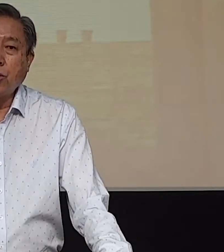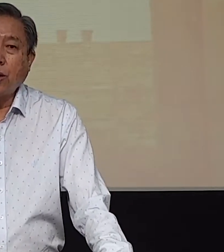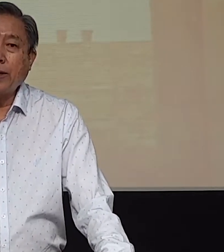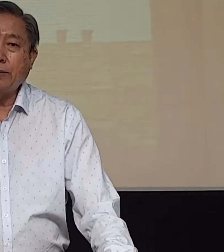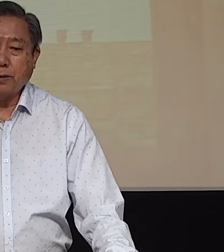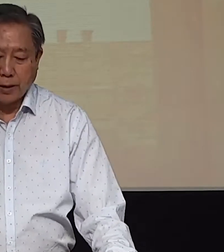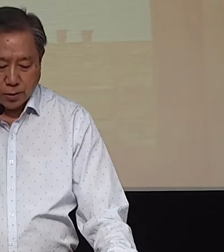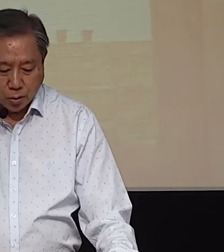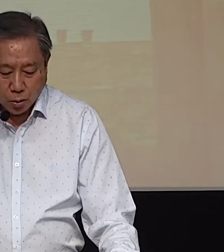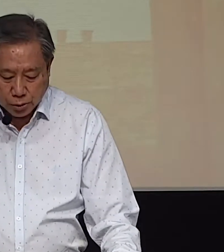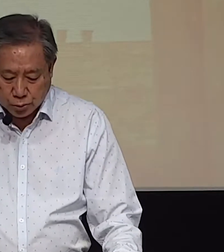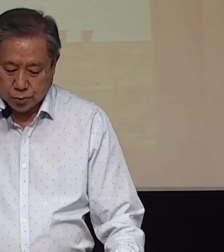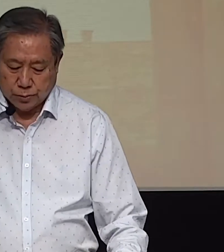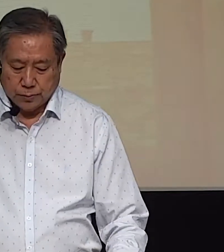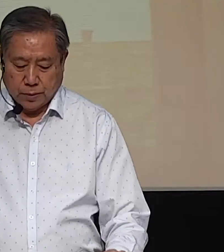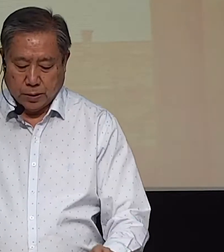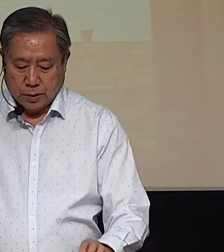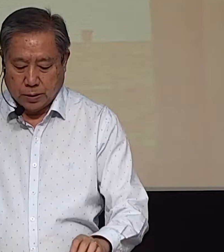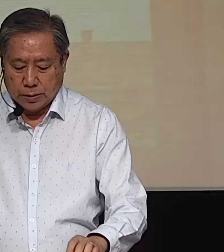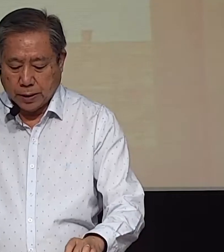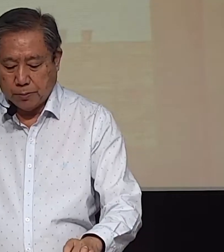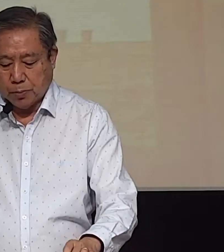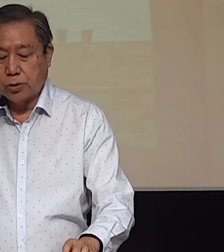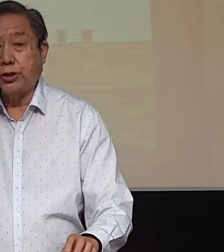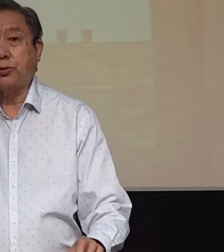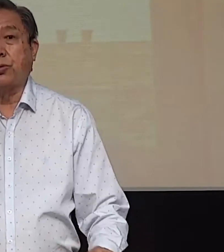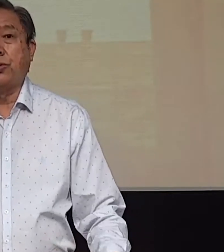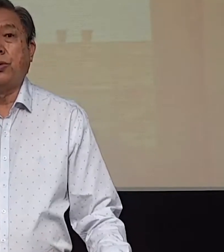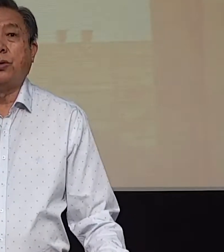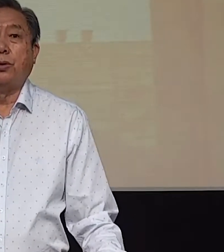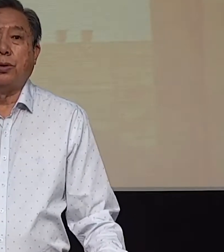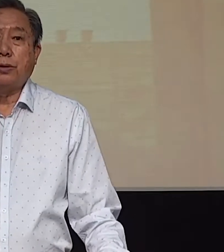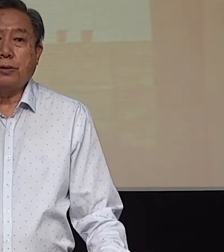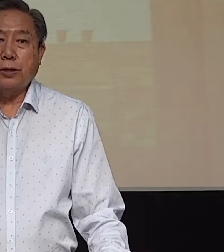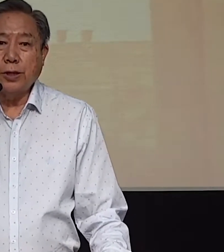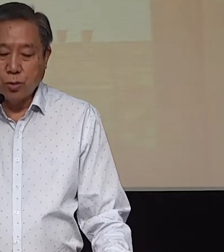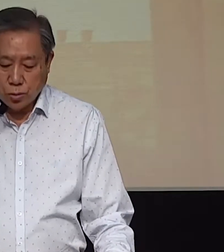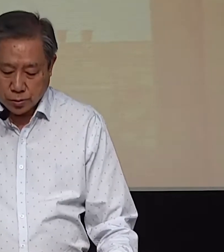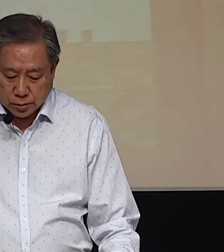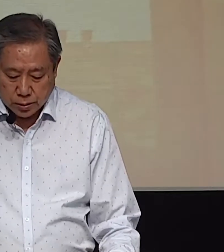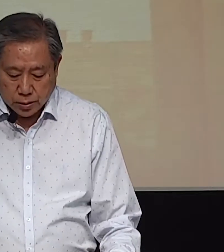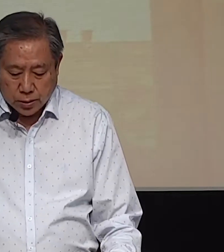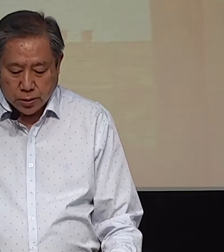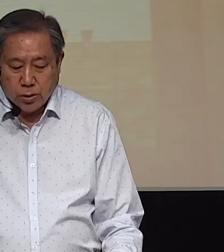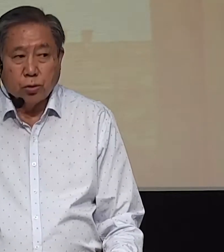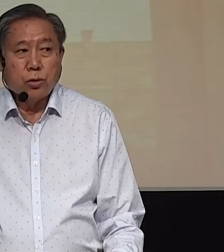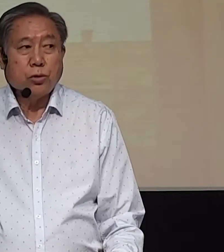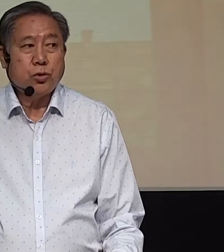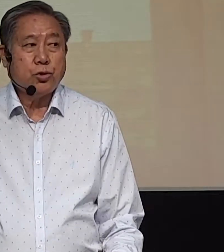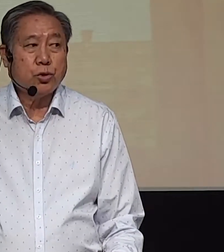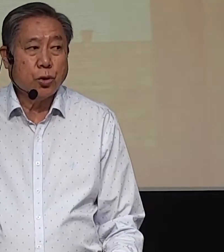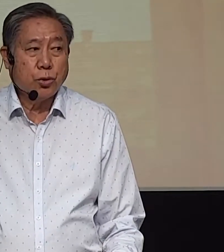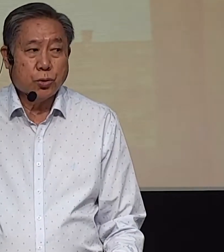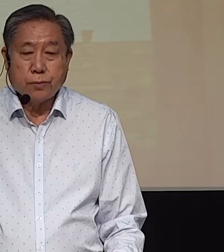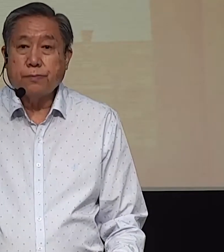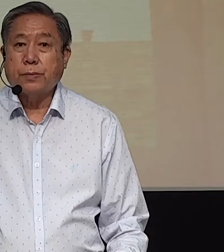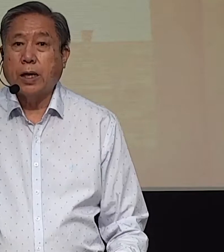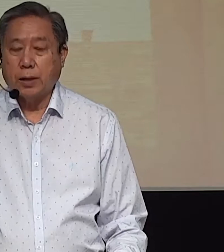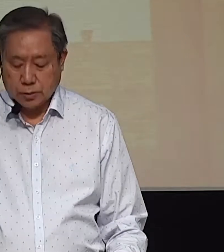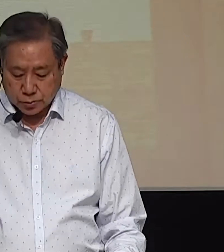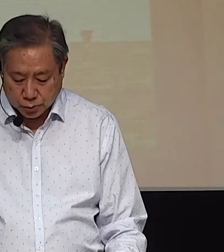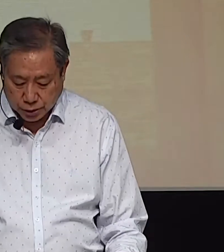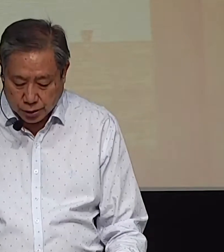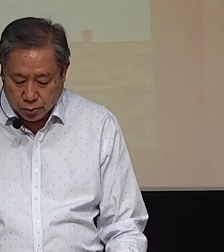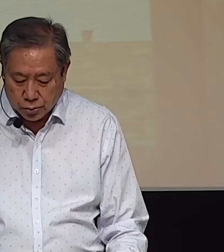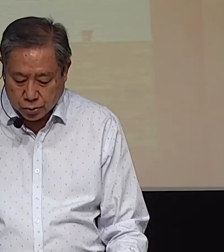número 48, que tem por título O Trigo e o Joio,